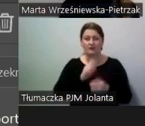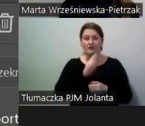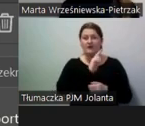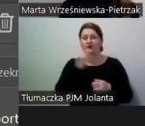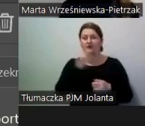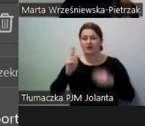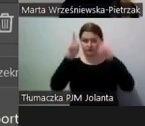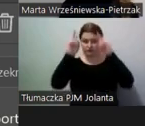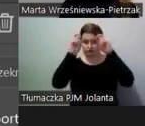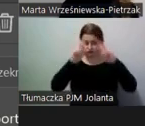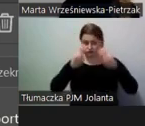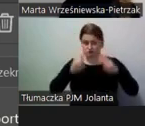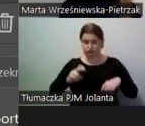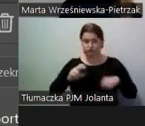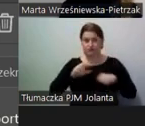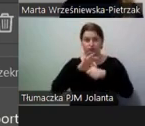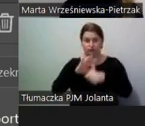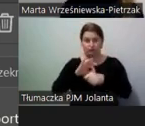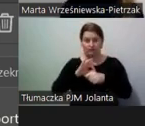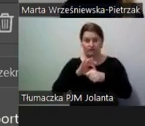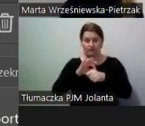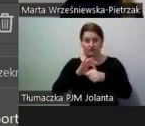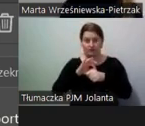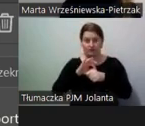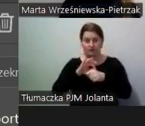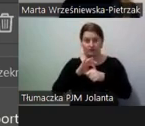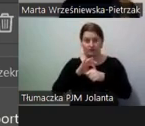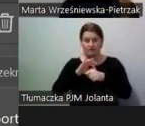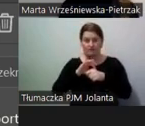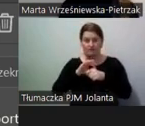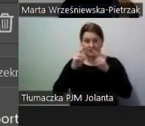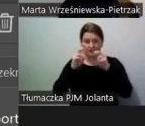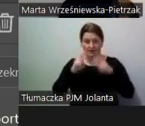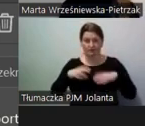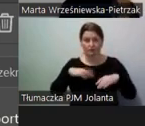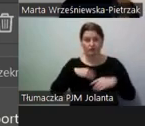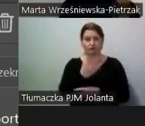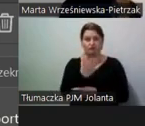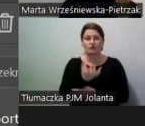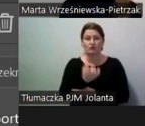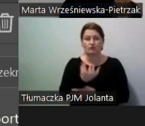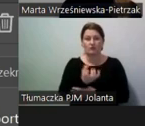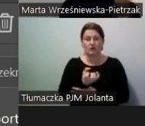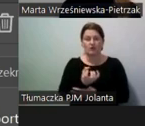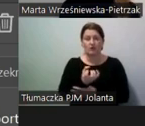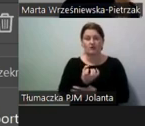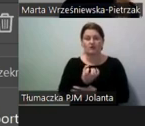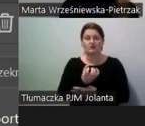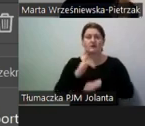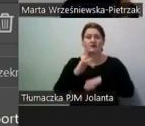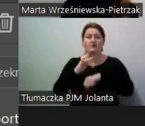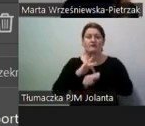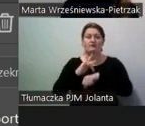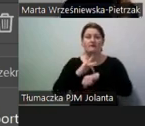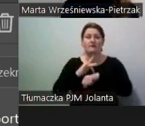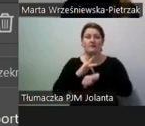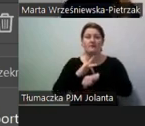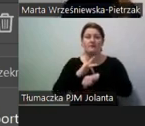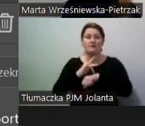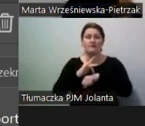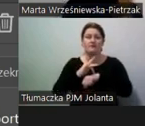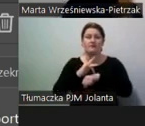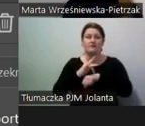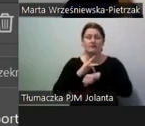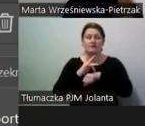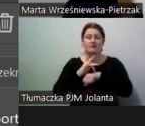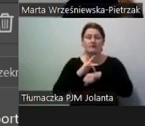po przeprowadzonym badaniu może sobie pobrać taki wynik w postaci